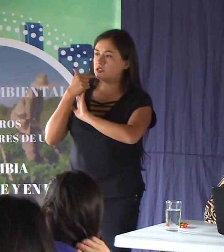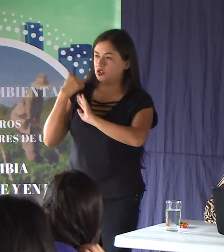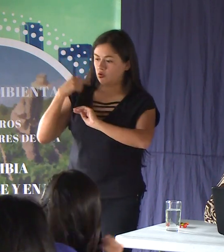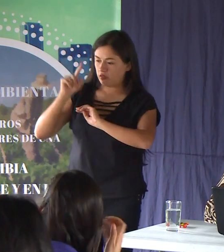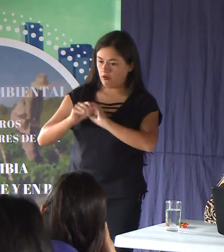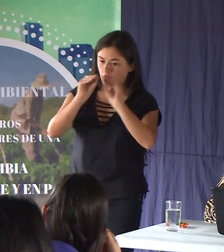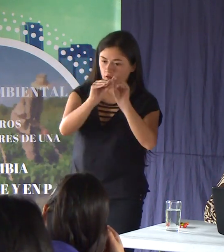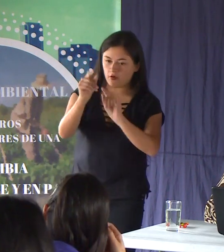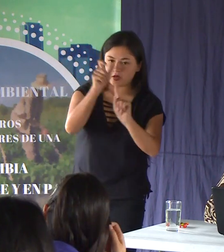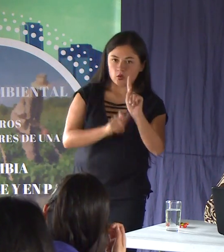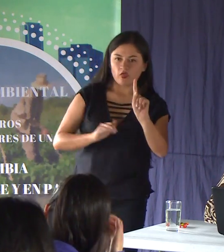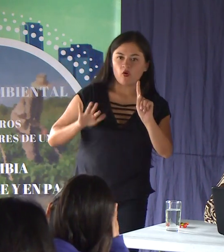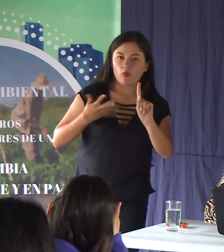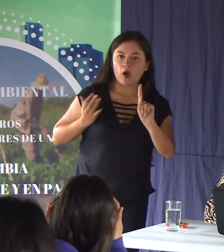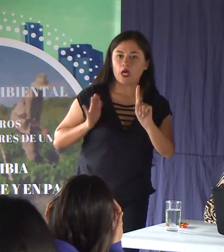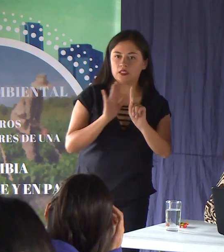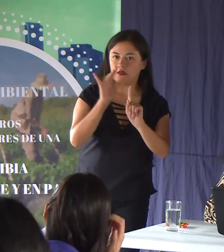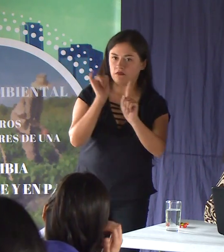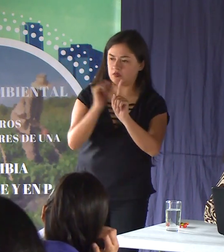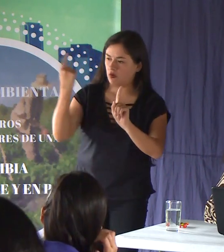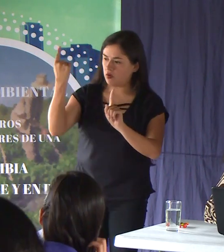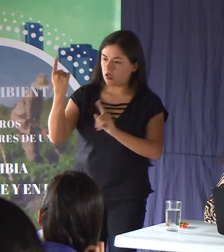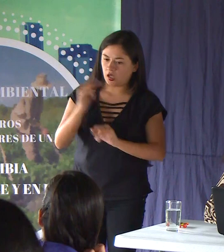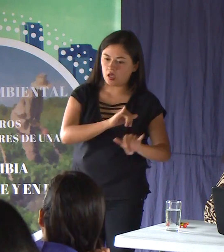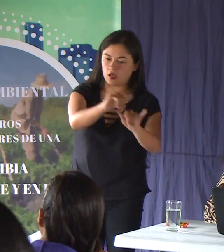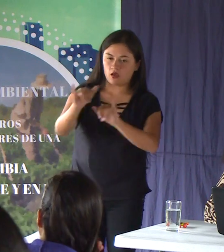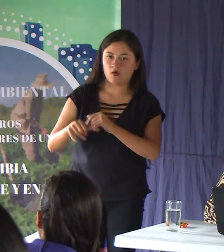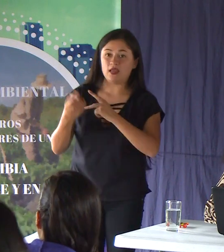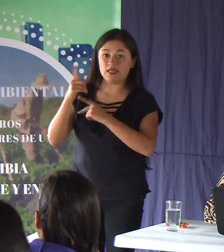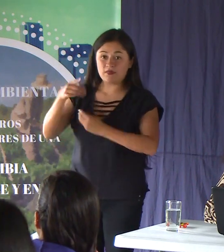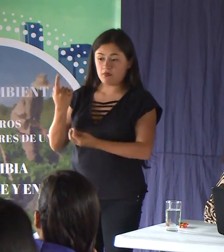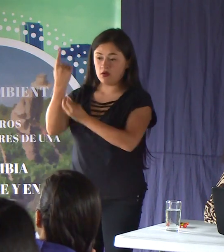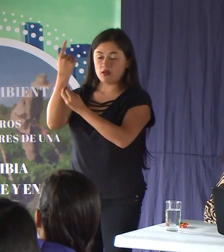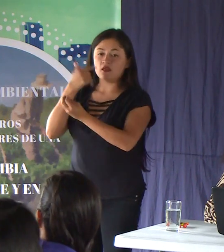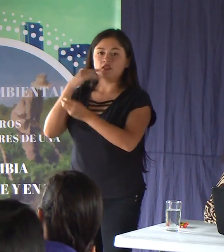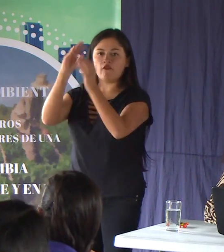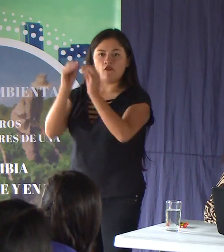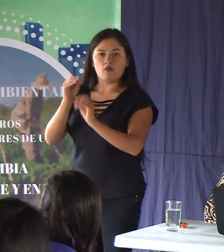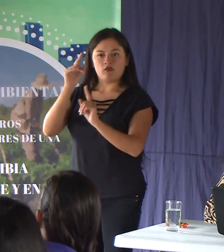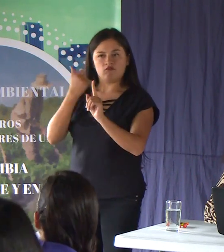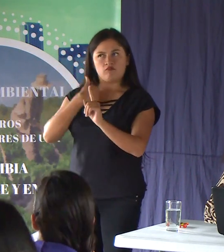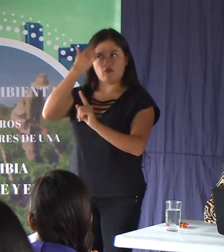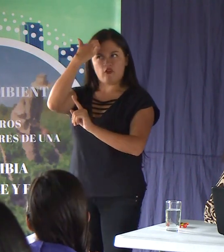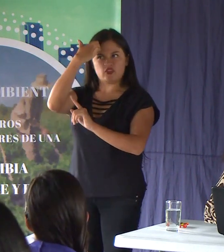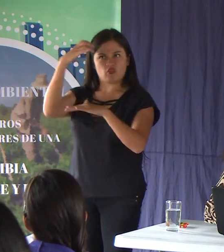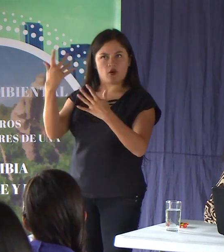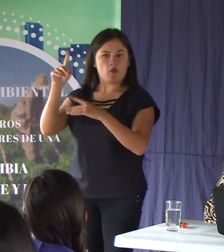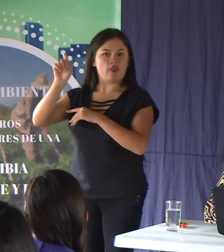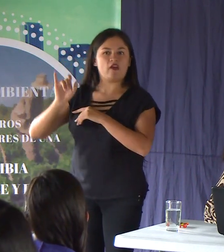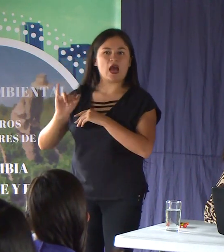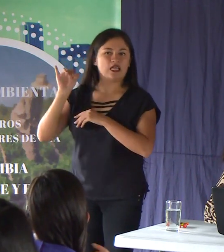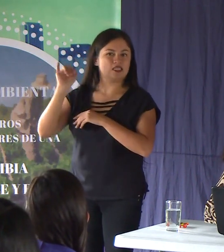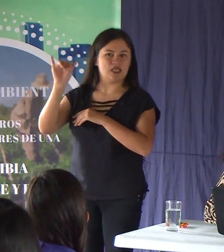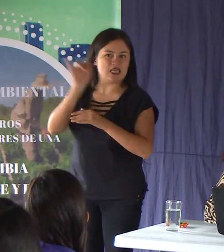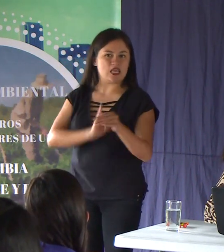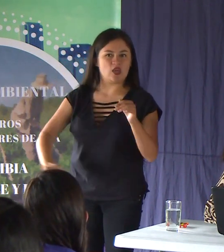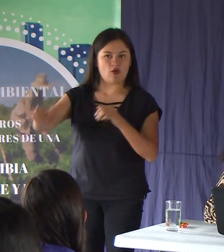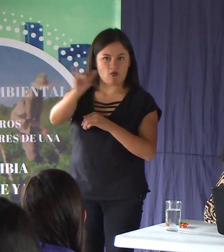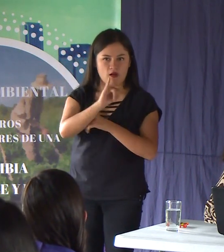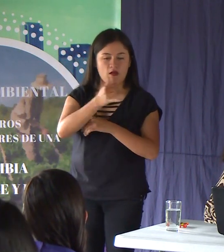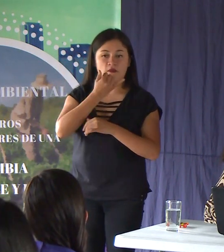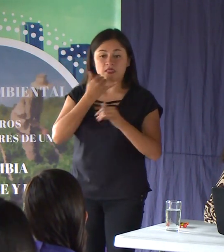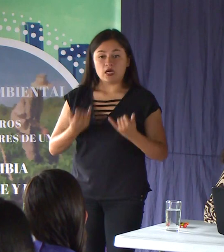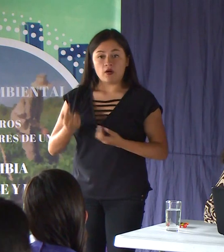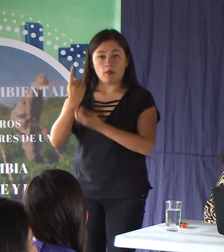apuntalando, sino que también está decidiendo qué tipo de maestro es el que necesita ese modelo. En la política